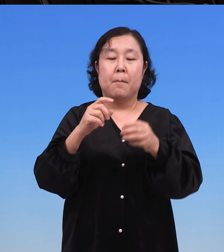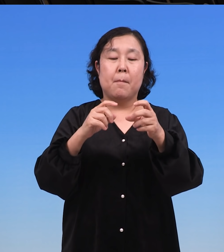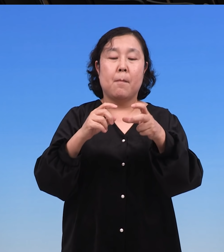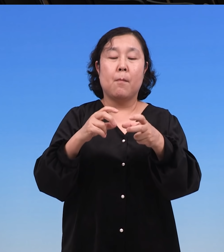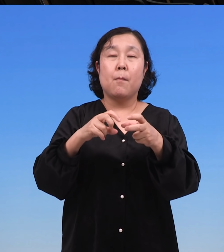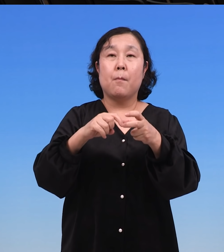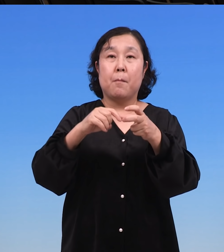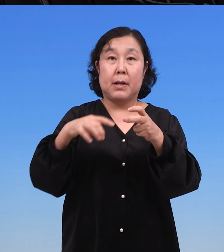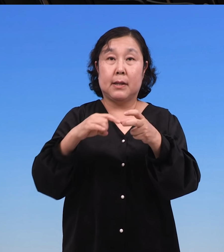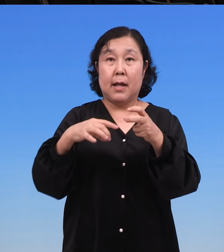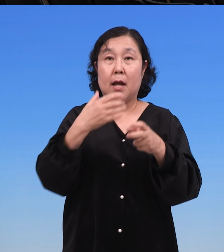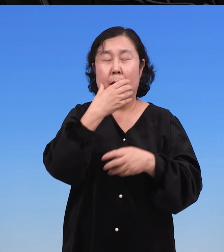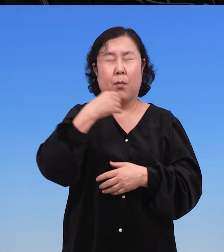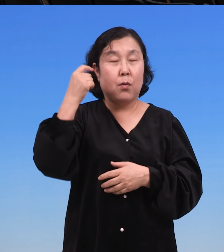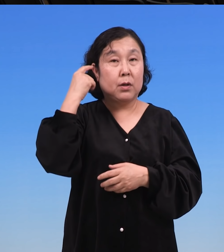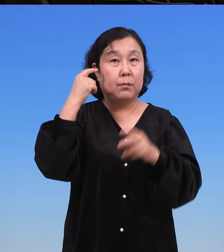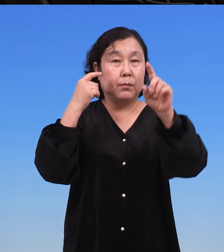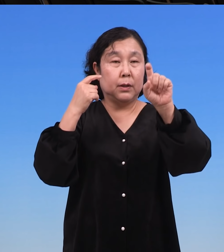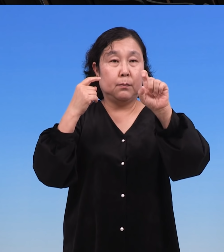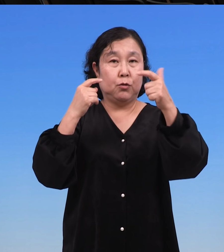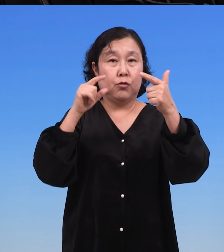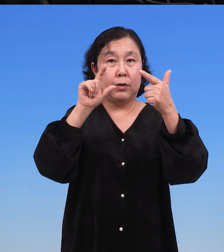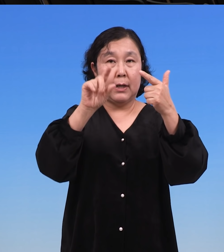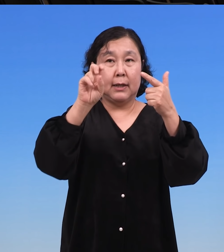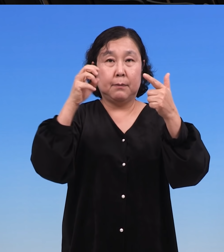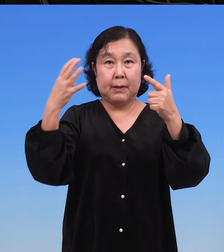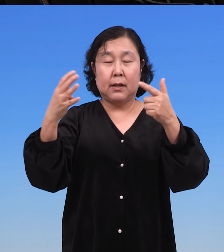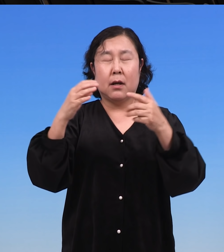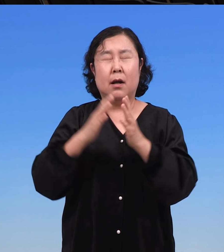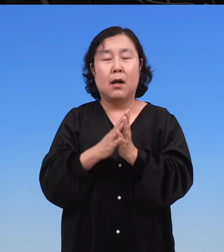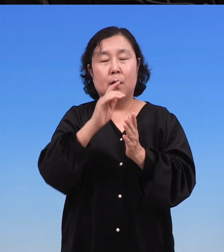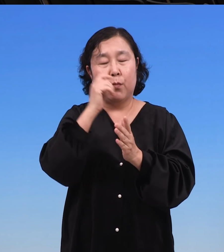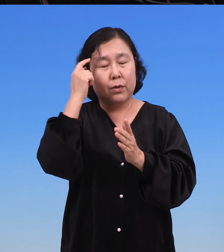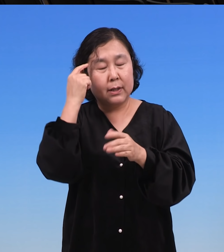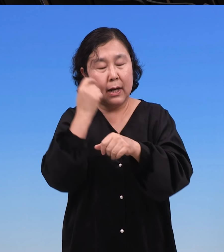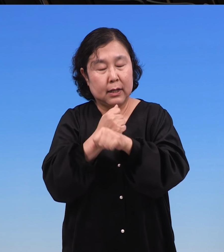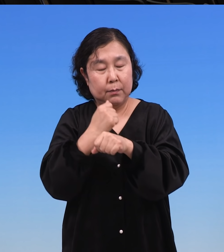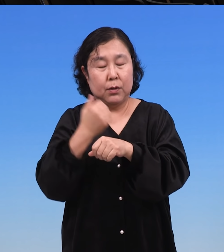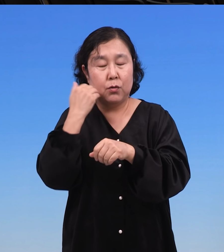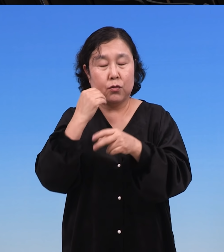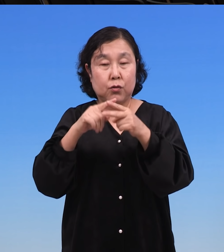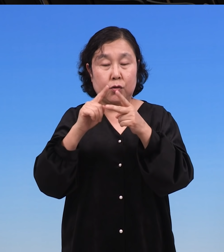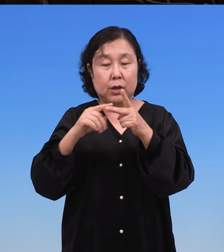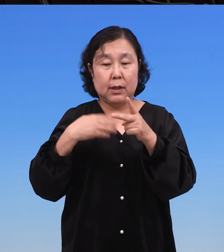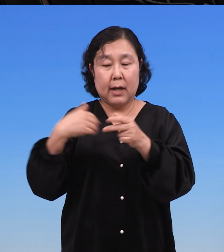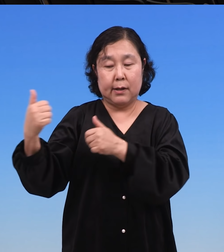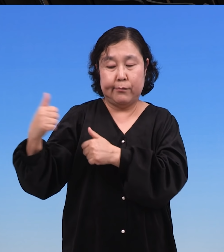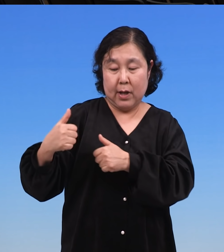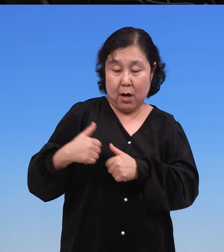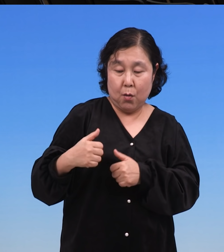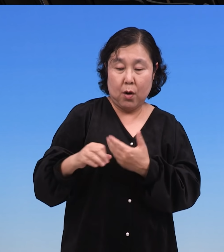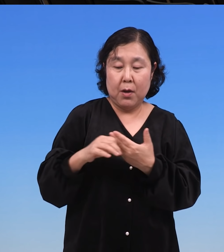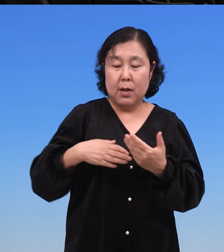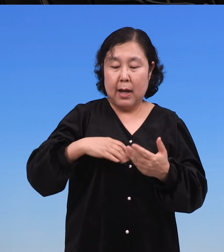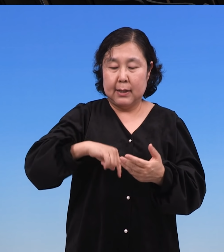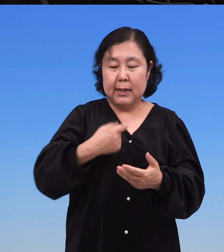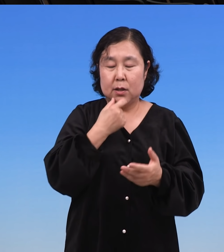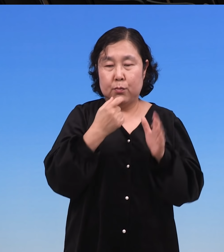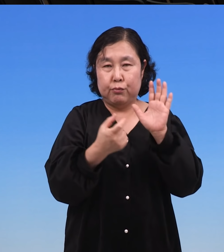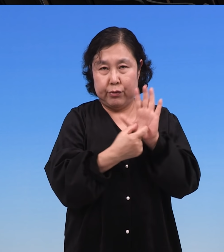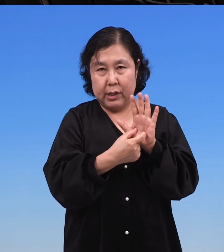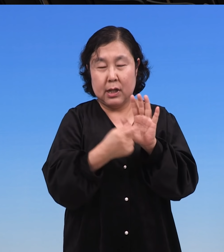마태복음 16장 24절을 묵상하면 됩니다. 이에 예수께서 제자들에게 이르시되 누구든지 나를 따라오려거든 자기를